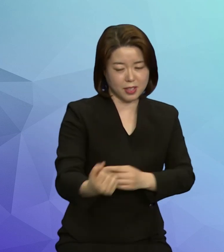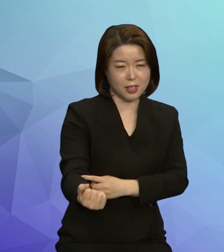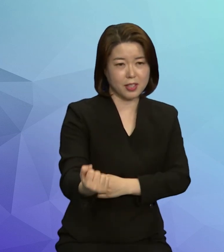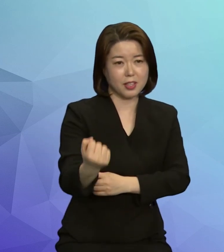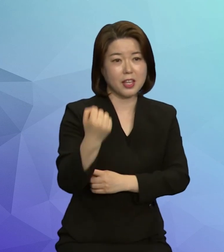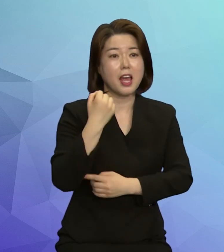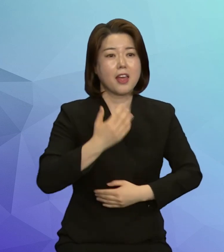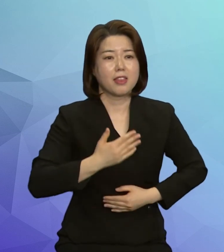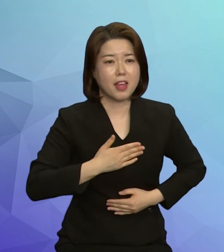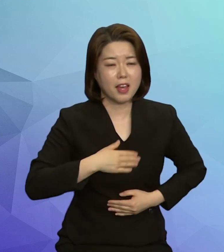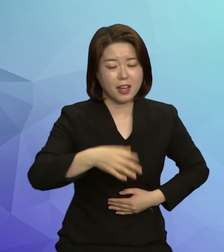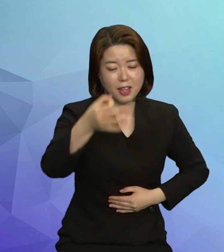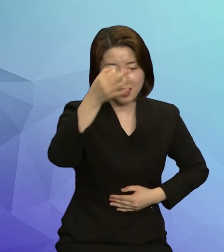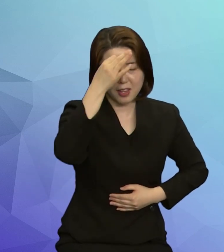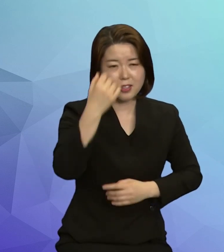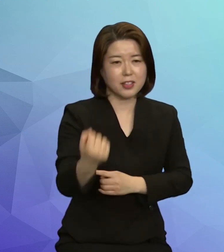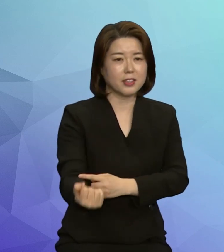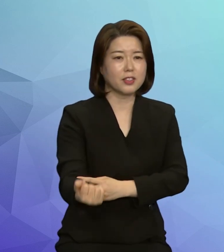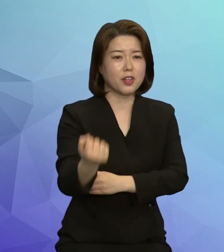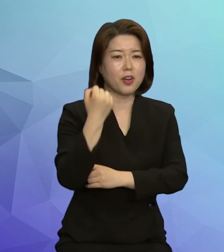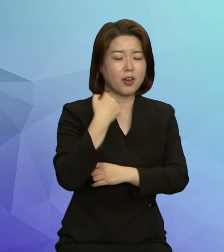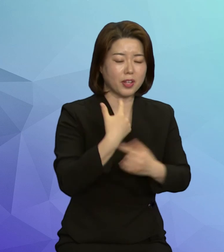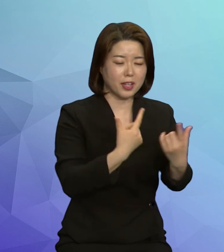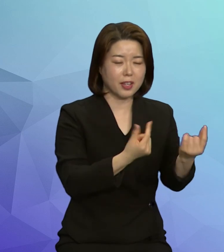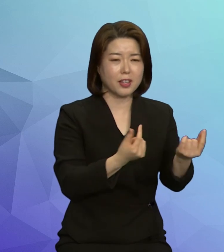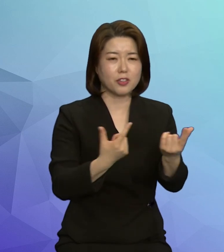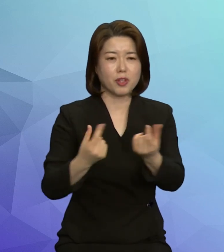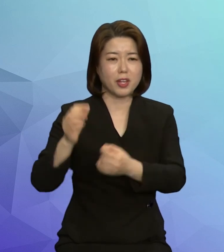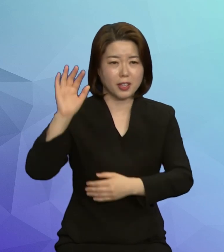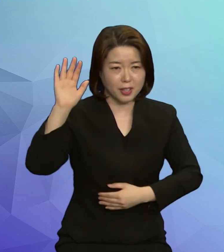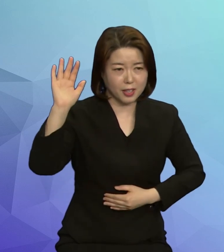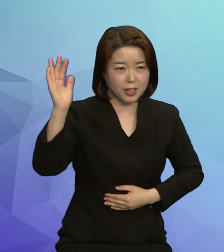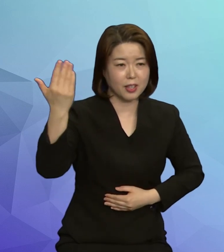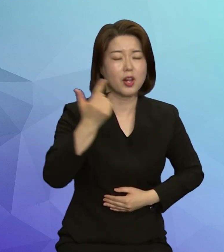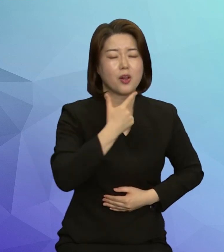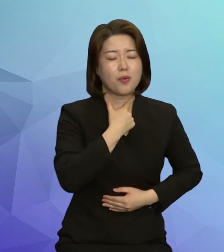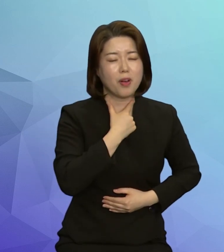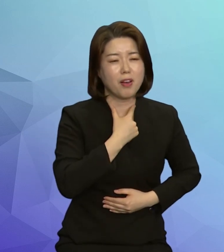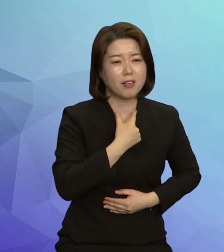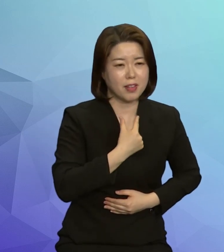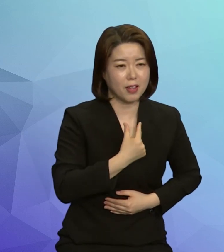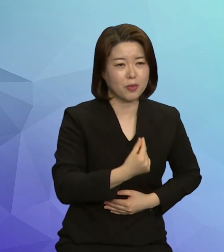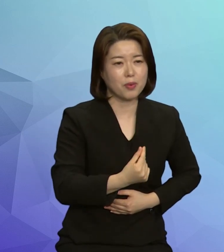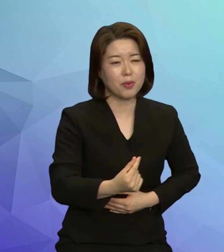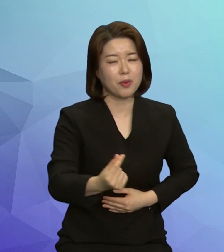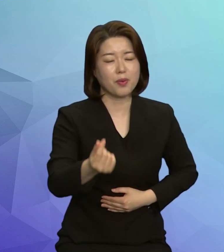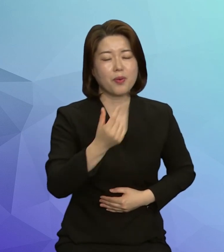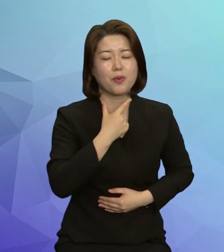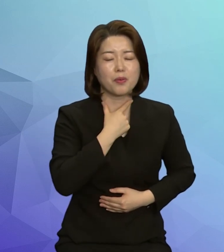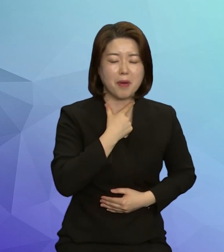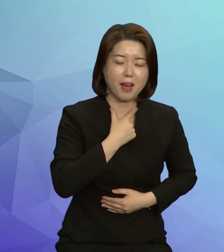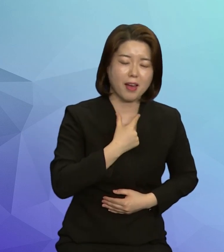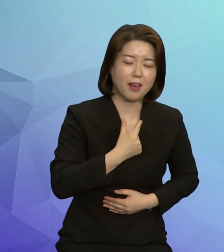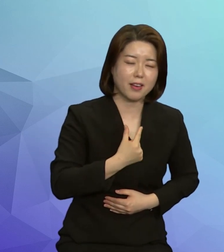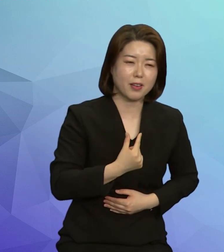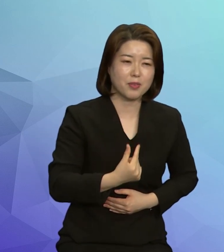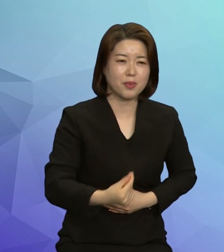성령님의 권능이 나의 능력이 되길